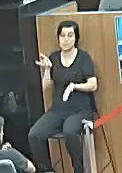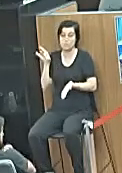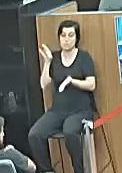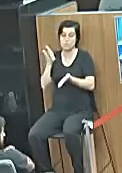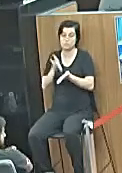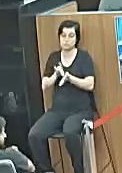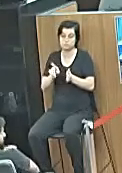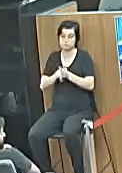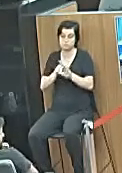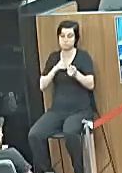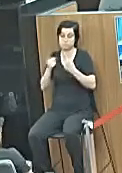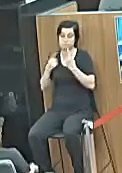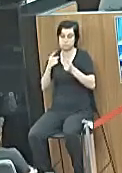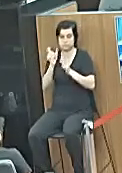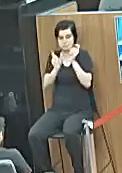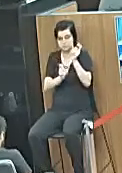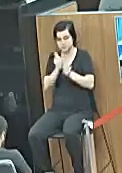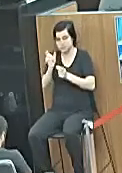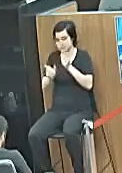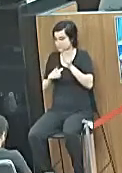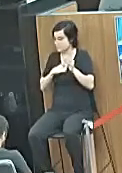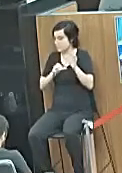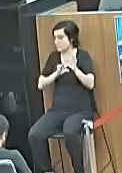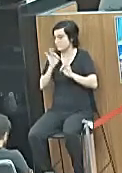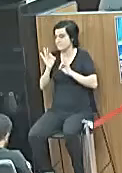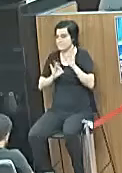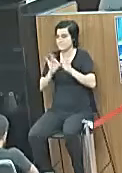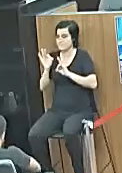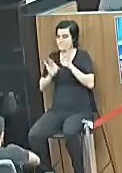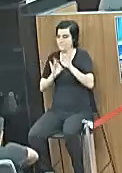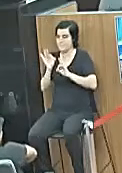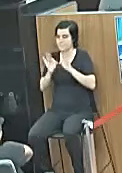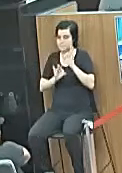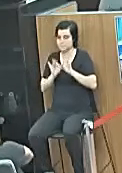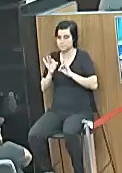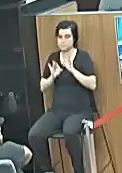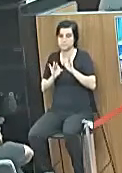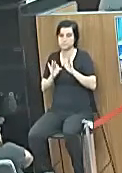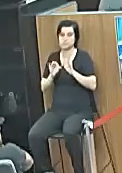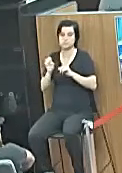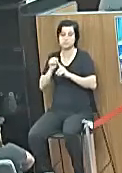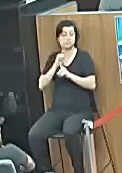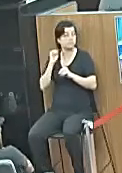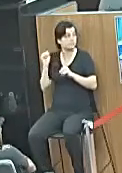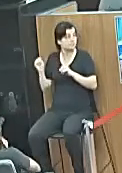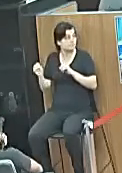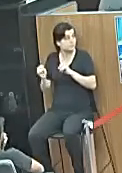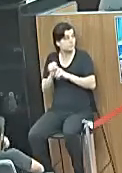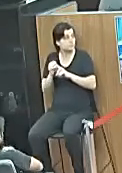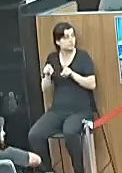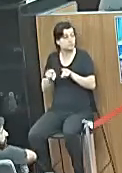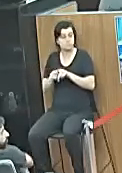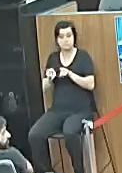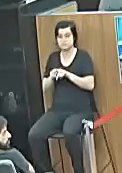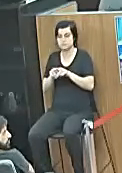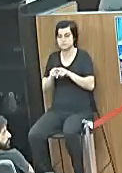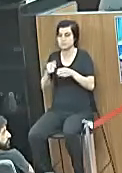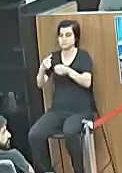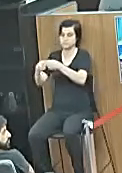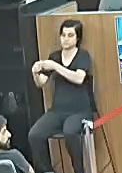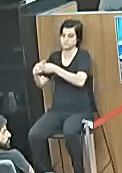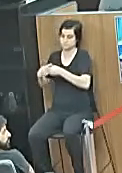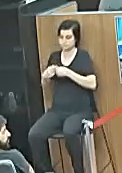trânsito de pessoas elaborar o plano metropolitano de habitação social elaborar o plano metropolitano de segurança